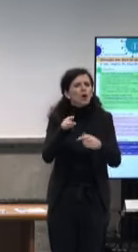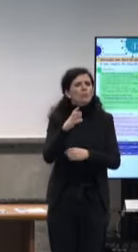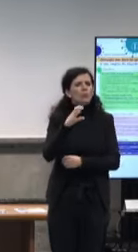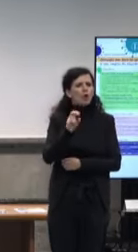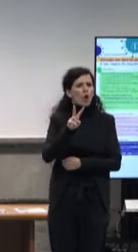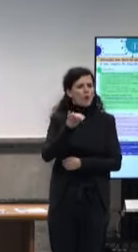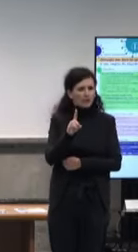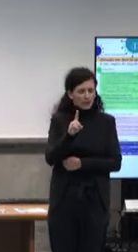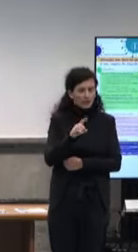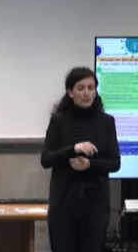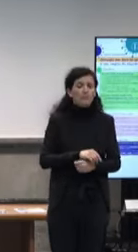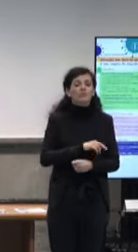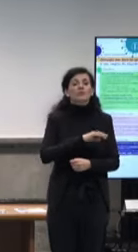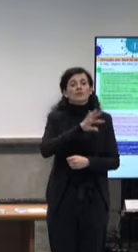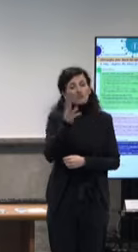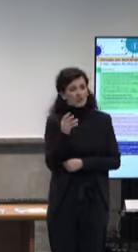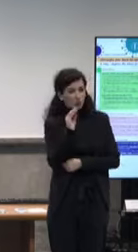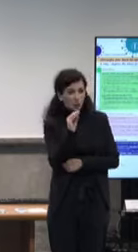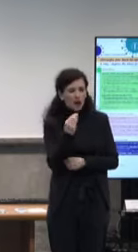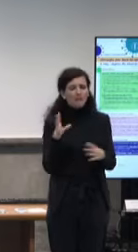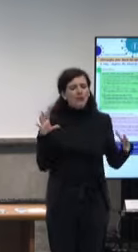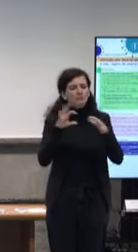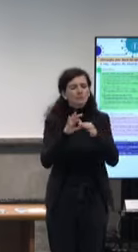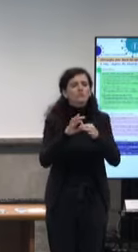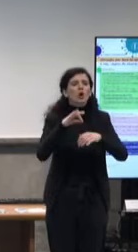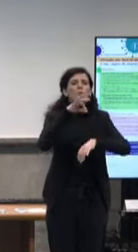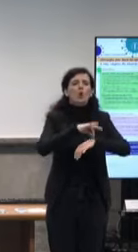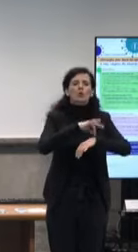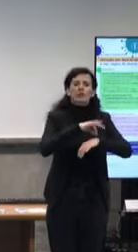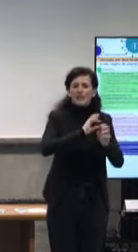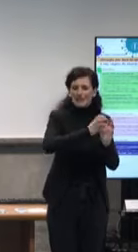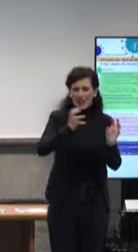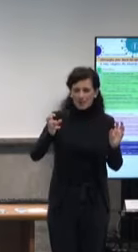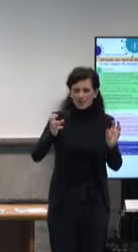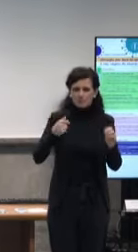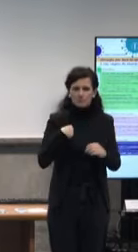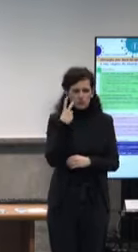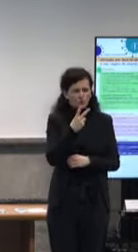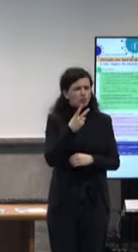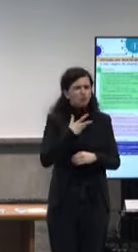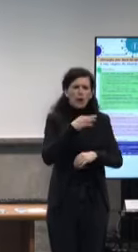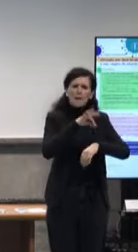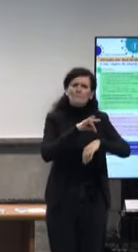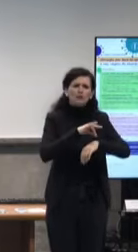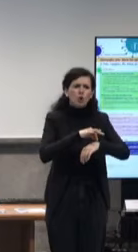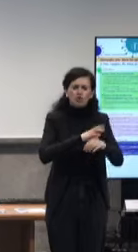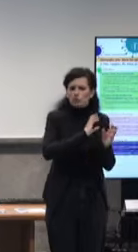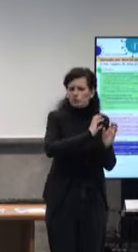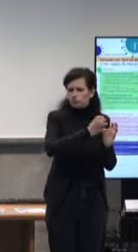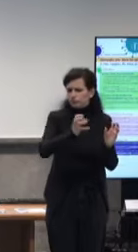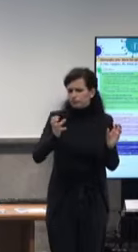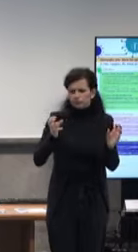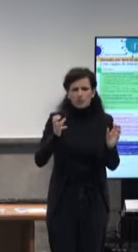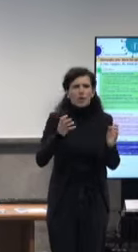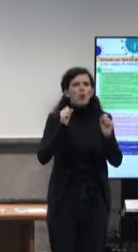l'altra sulla hbo morbidità io ho visto alcune alcune patologie che sono assolutamente diffusissime ma c'è una correlazione per